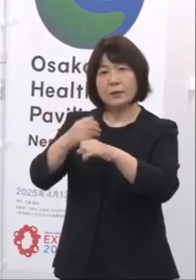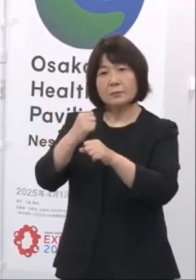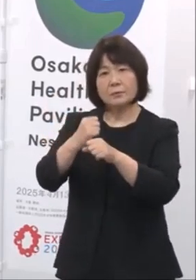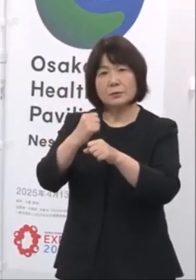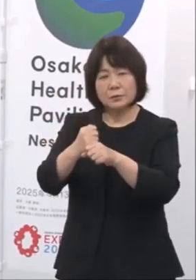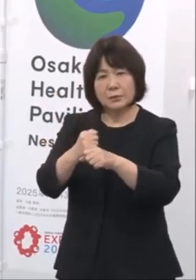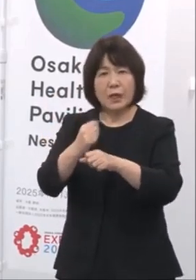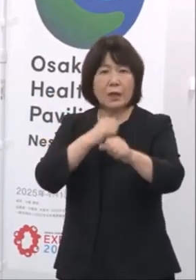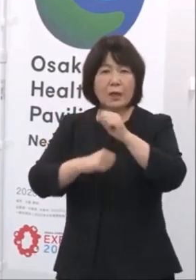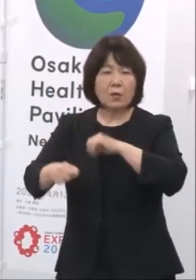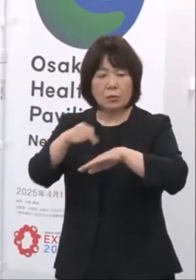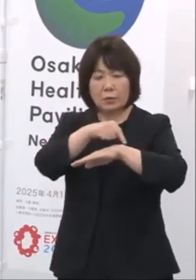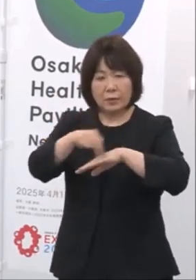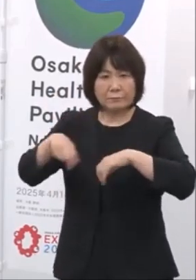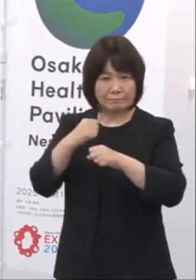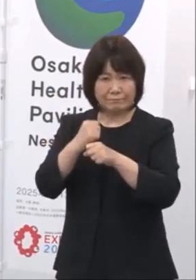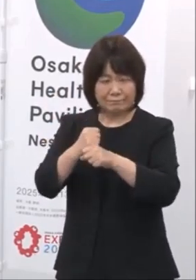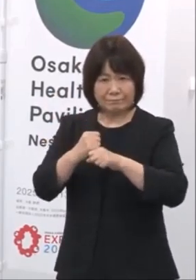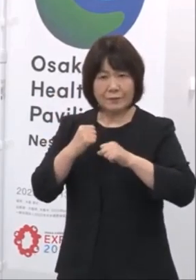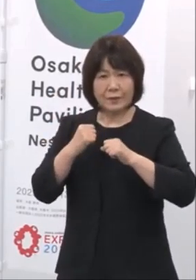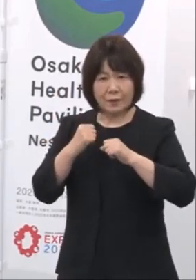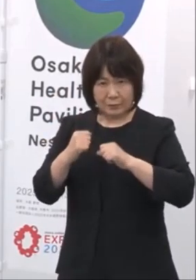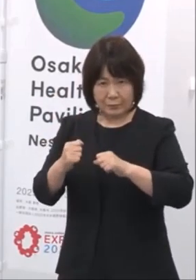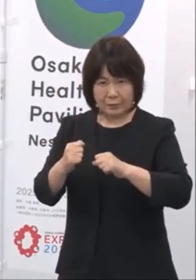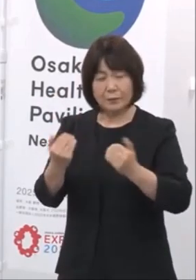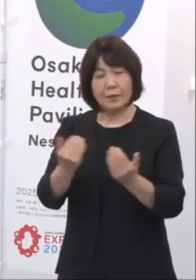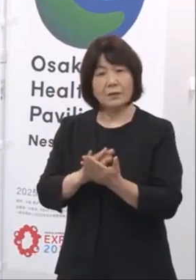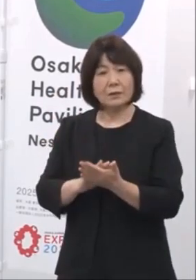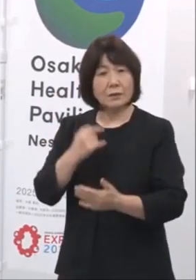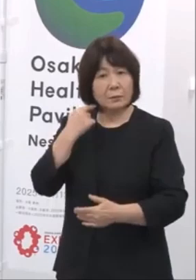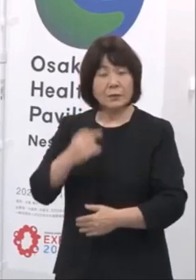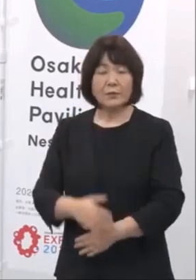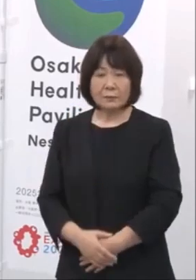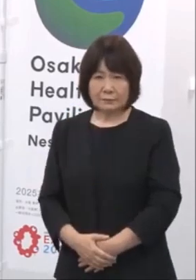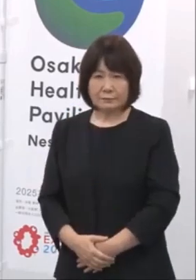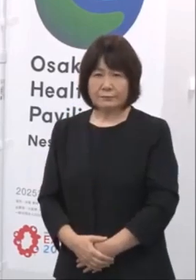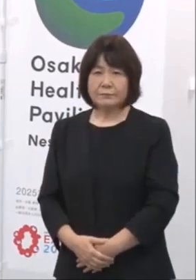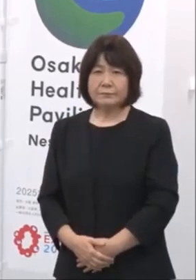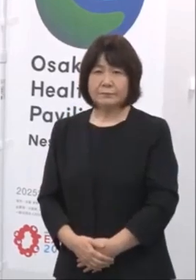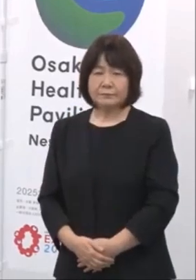って、行動計画というのを作っていくということになるかと思います。